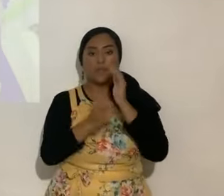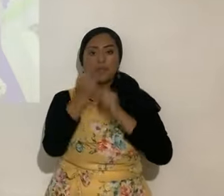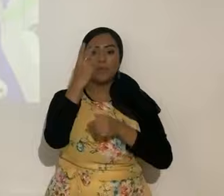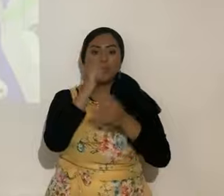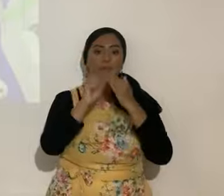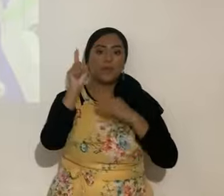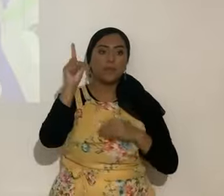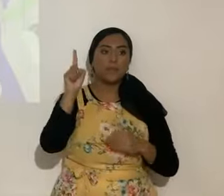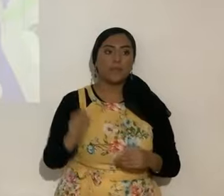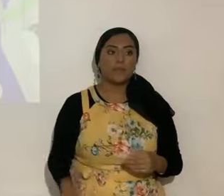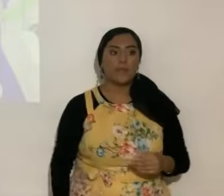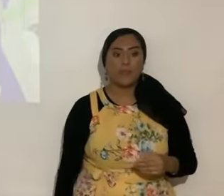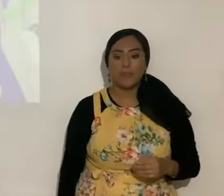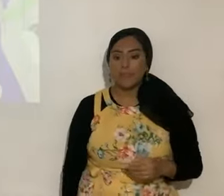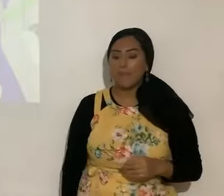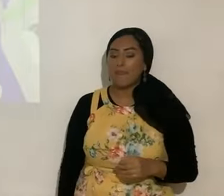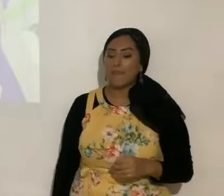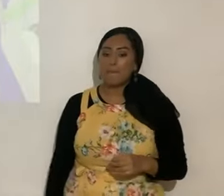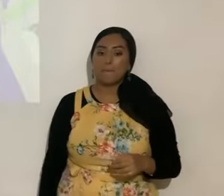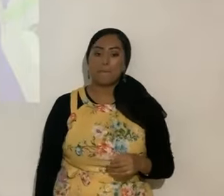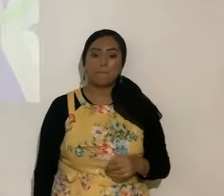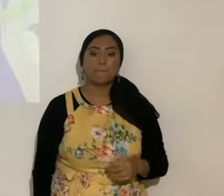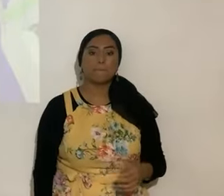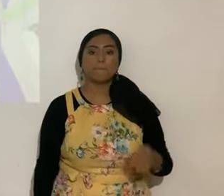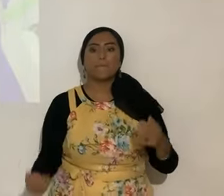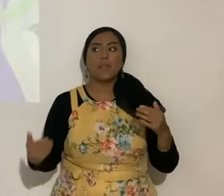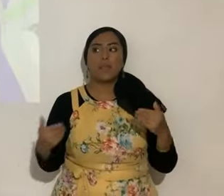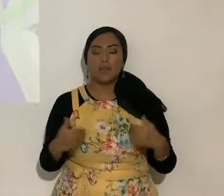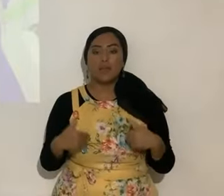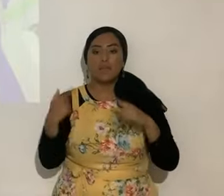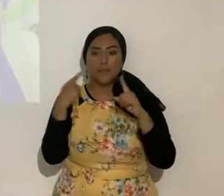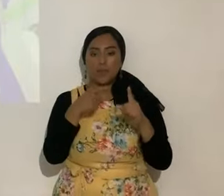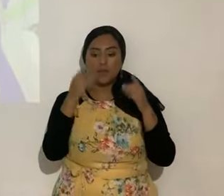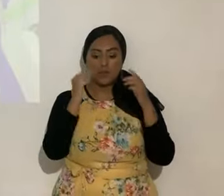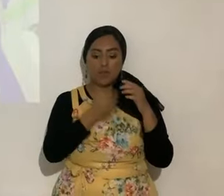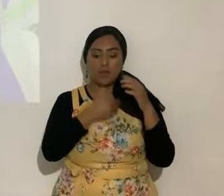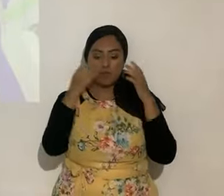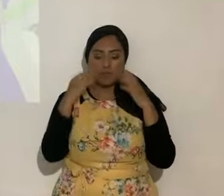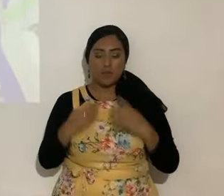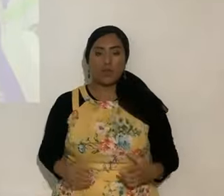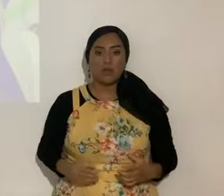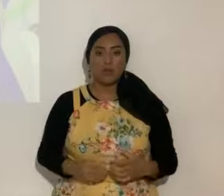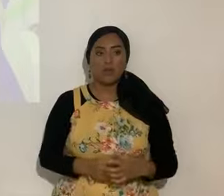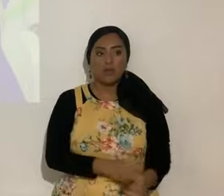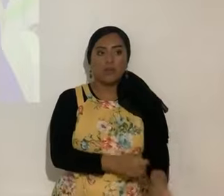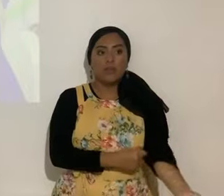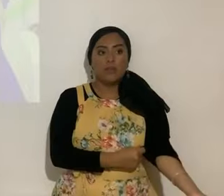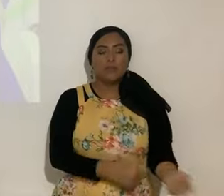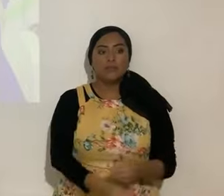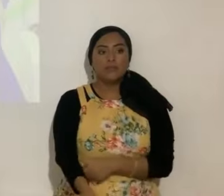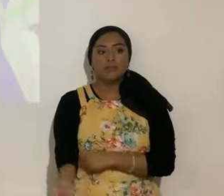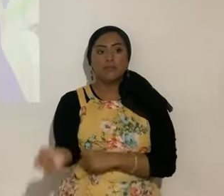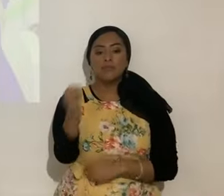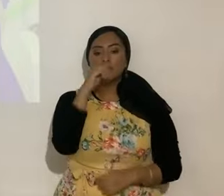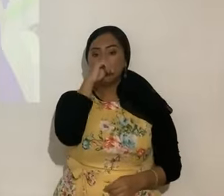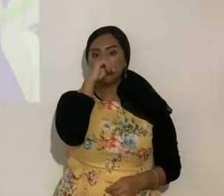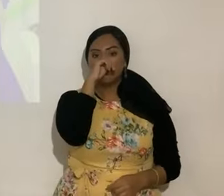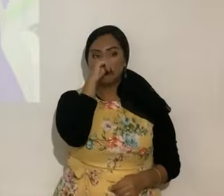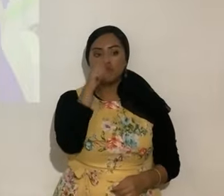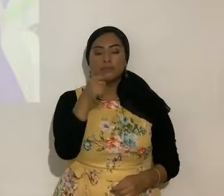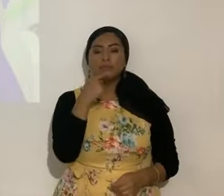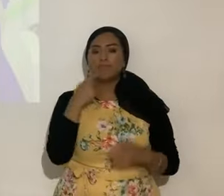1, a ver, vamos allá, Romanos, la carta, entonces, tiene un propósito, el cuerpo, si, y entonces, tú